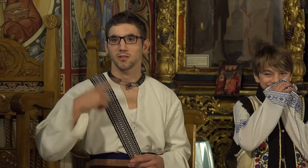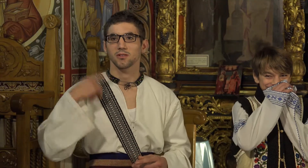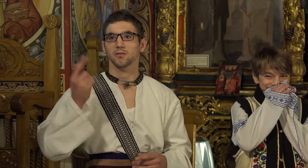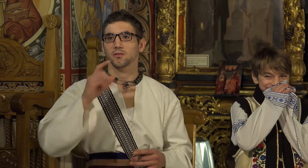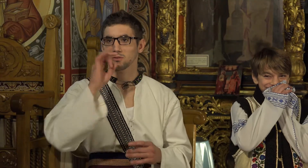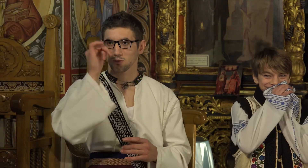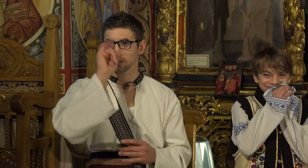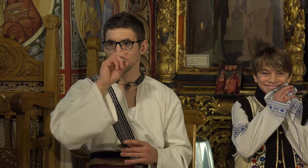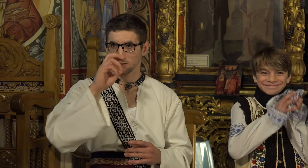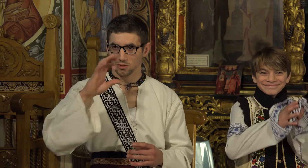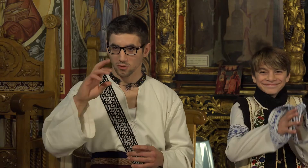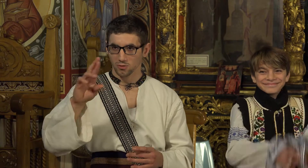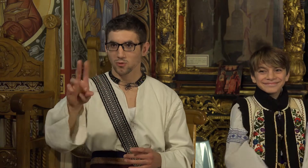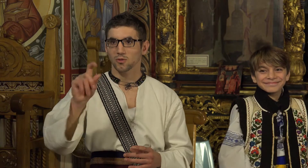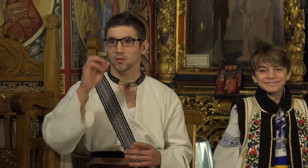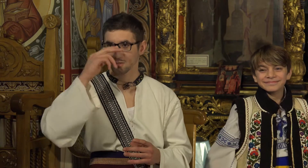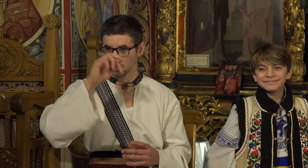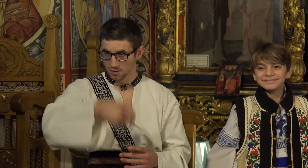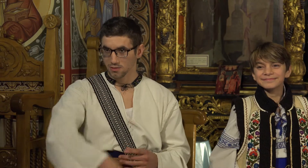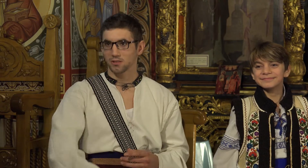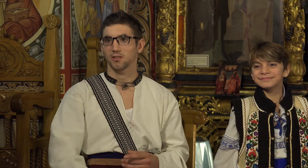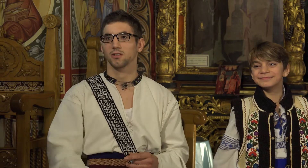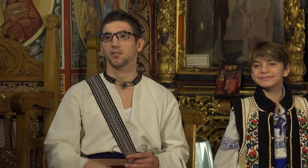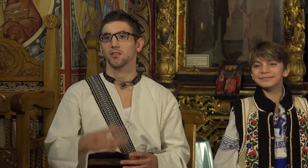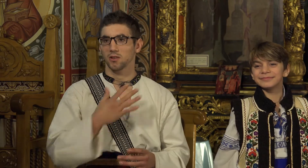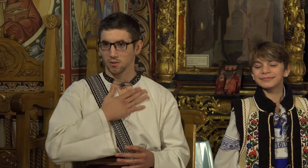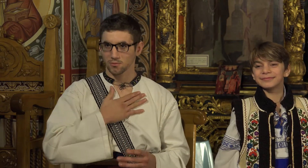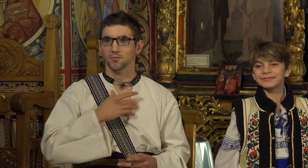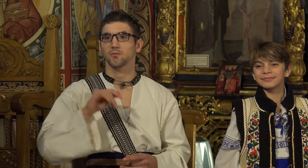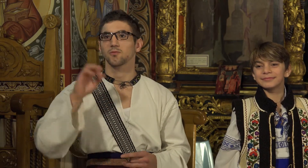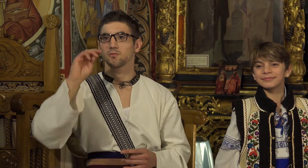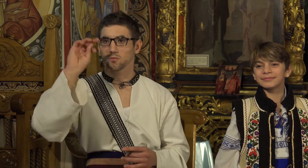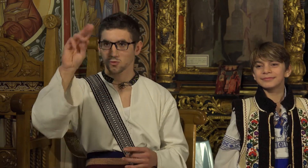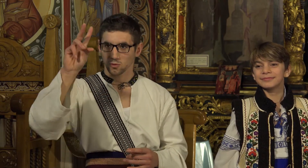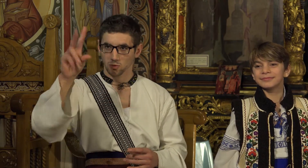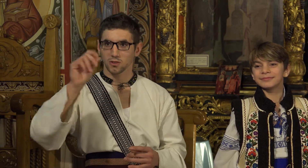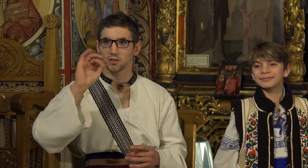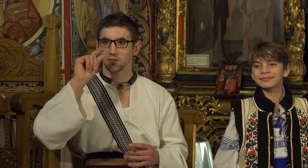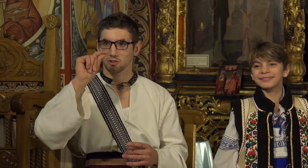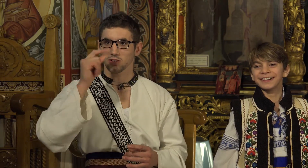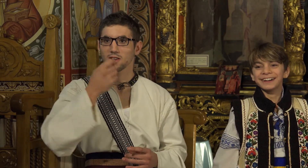Numele meu este Sticlaru Dan. Am 20 de ani.